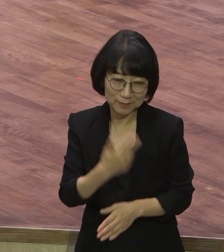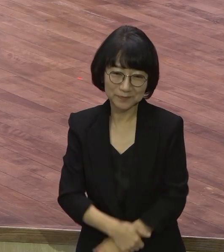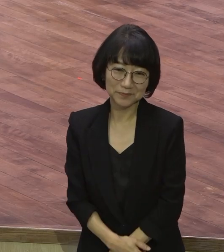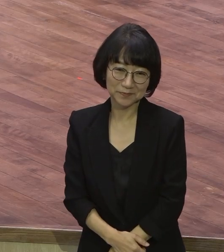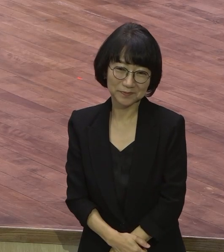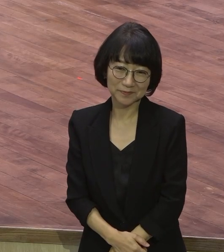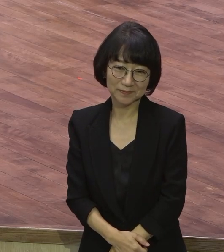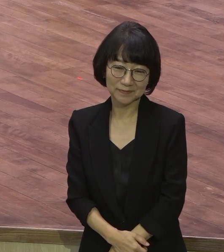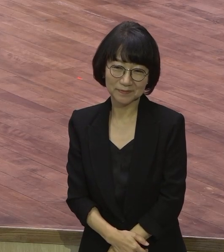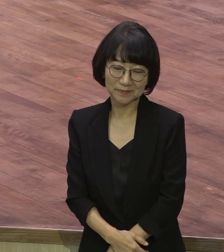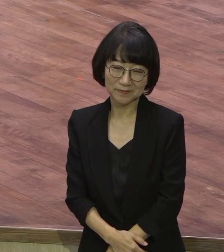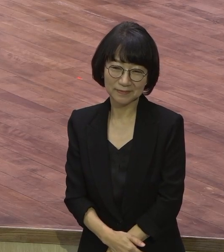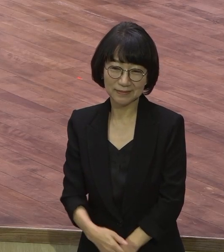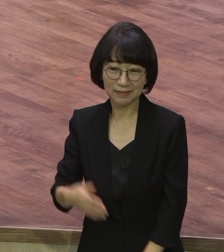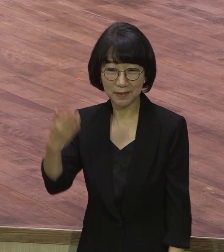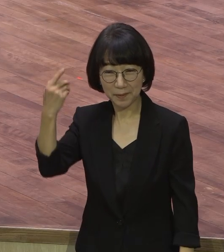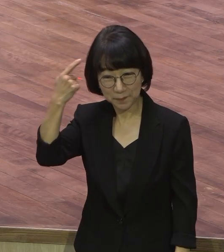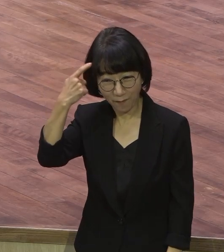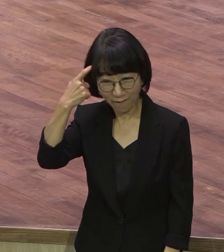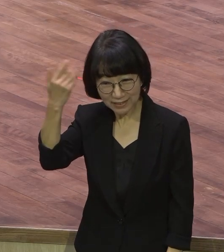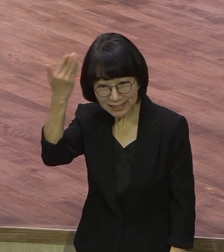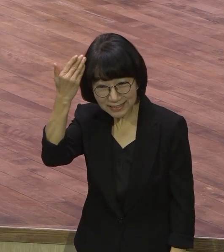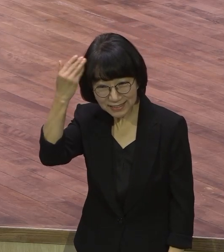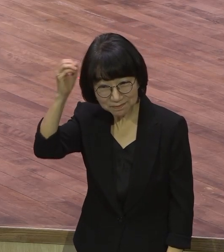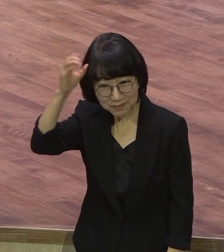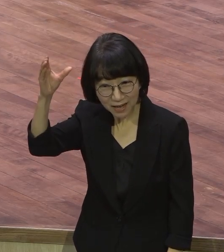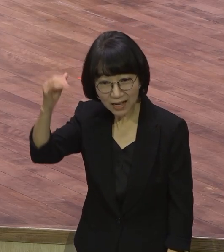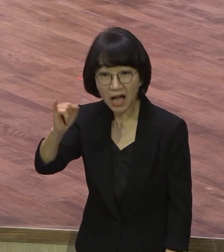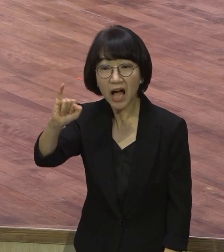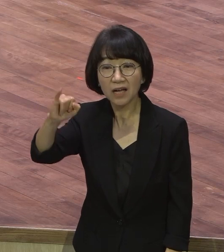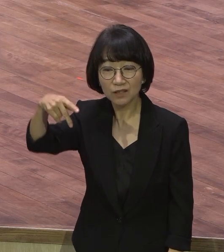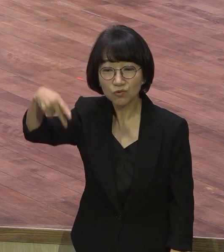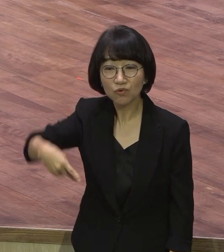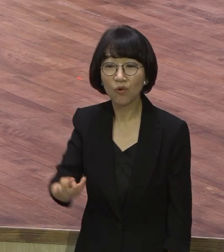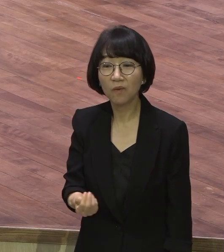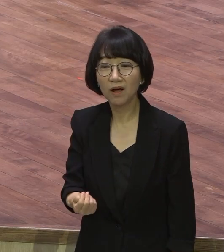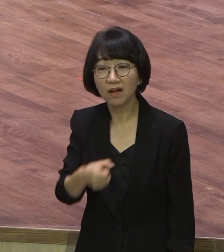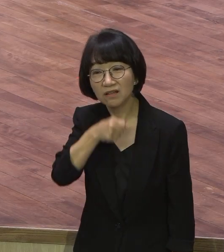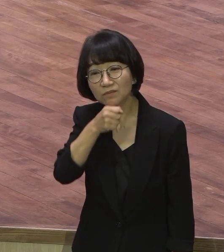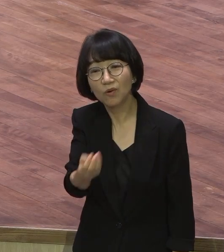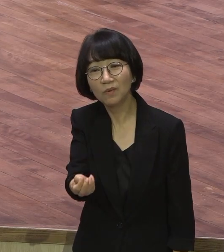대도 하나 그 머리 IQ200도 안 되는 머리 가지고 쪼개고 또 쪼개 또 풍수하고 또 쪼개고